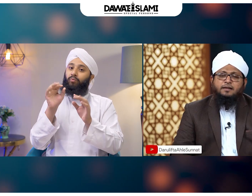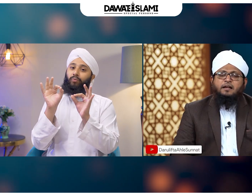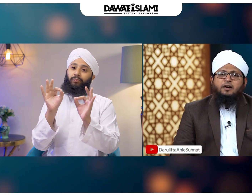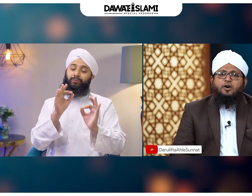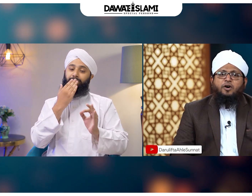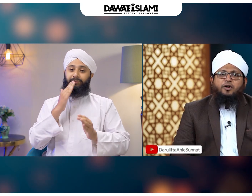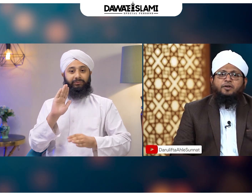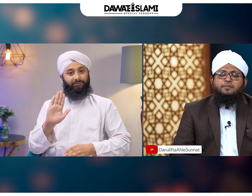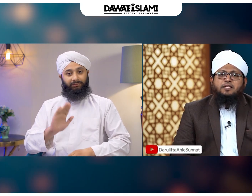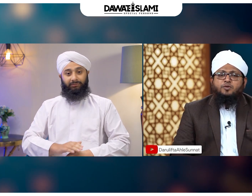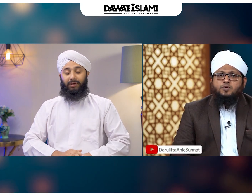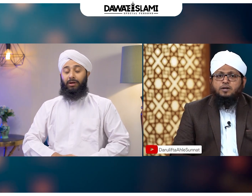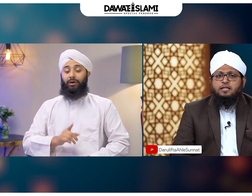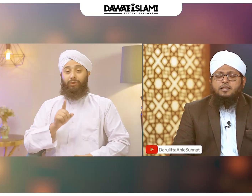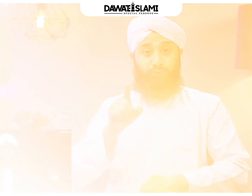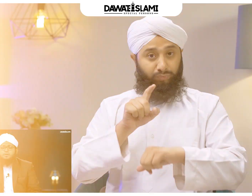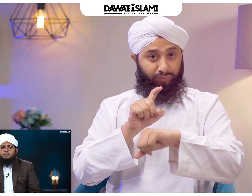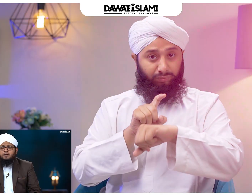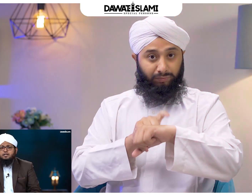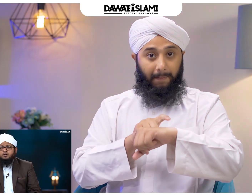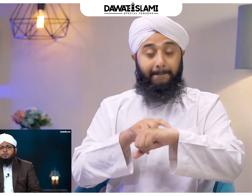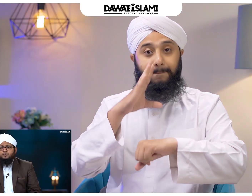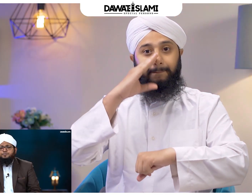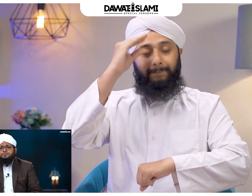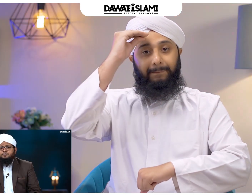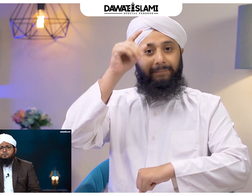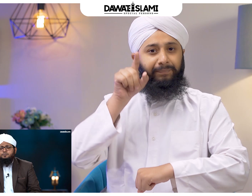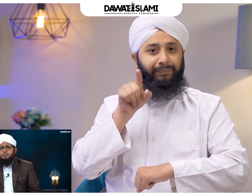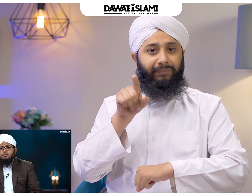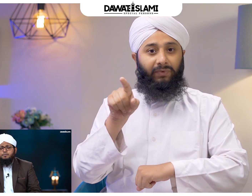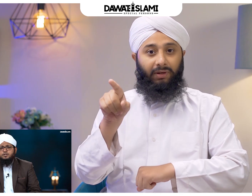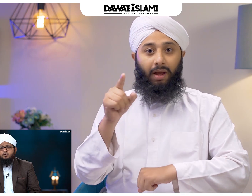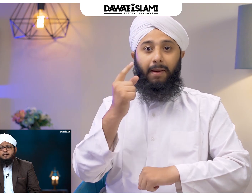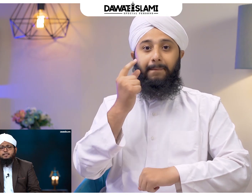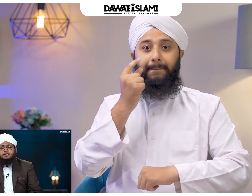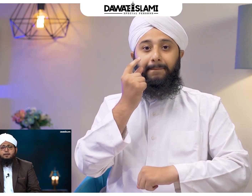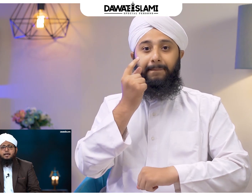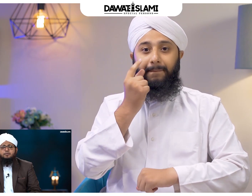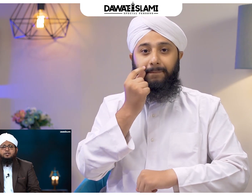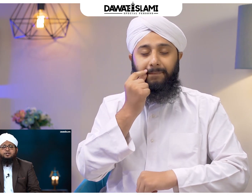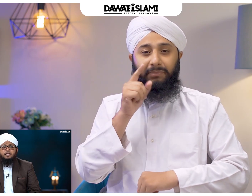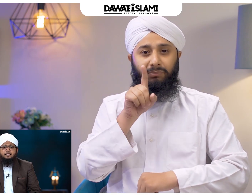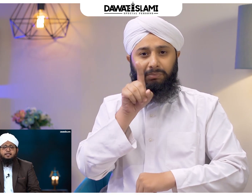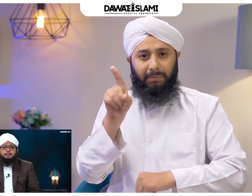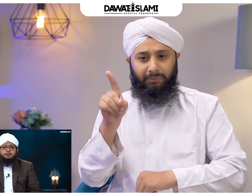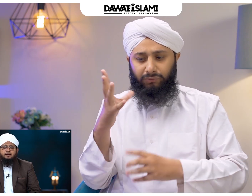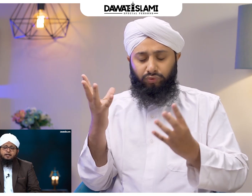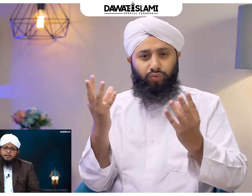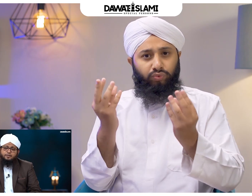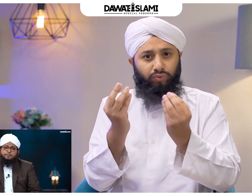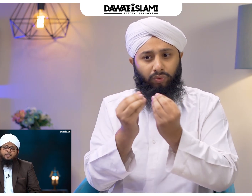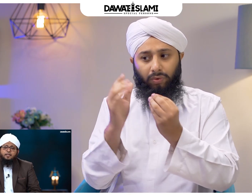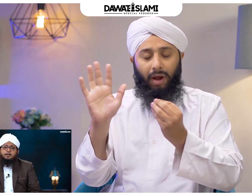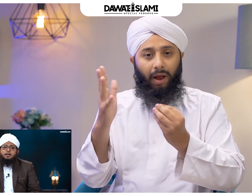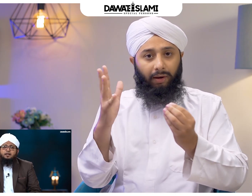है और ये उस वक्त है जबकि माँ जो है वो बच्चों के किसी नामहरम से शादी ना